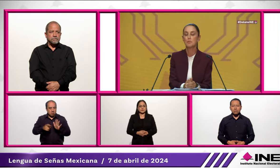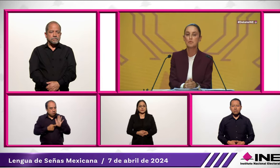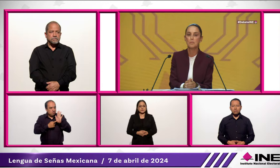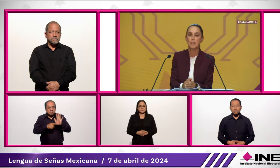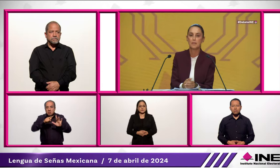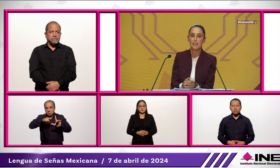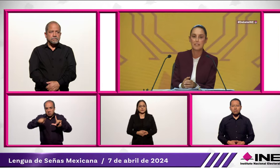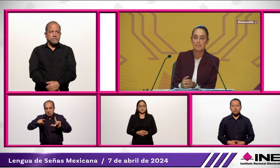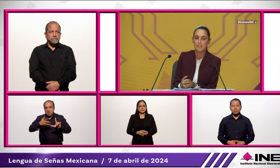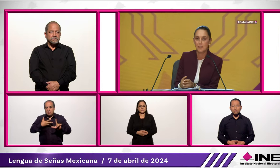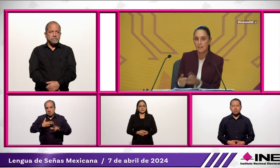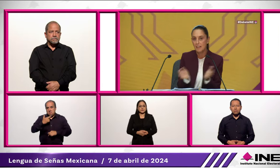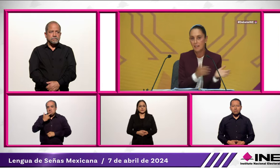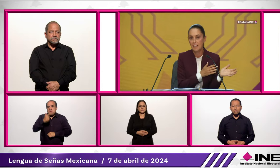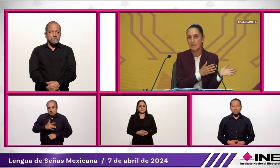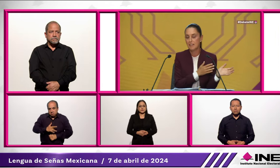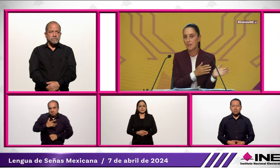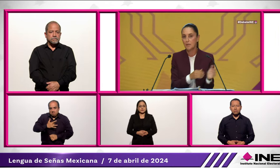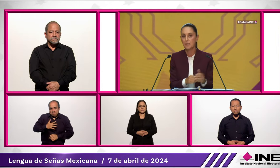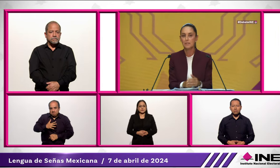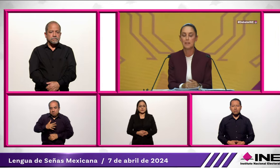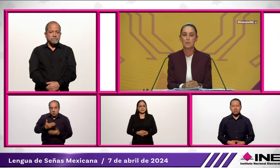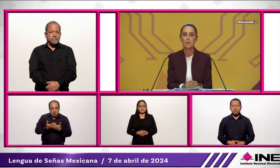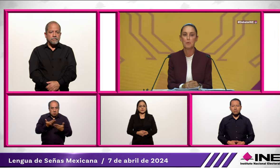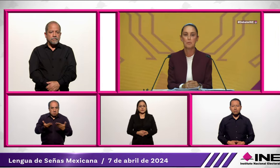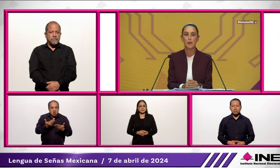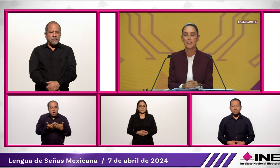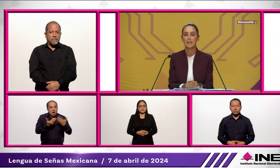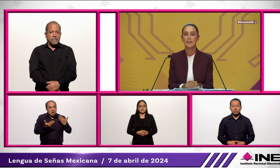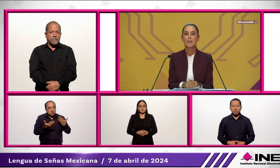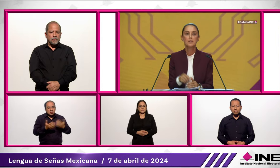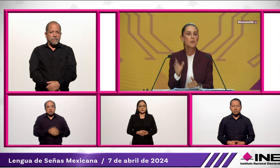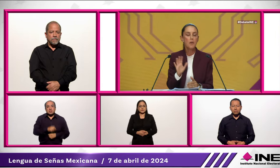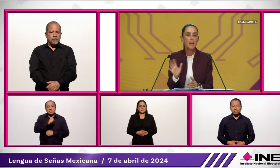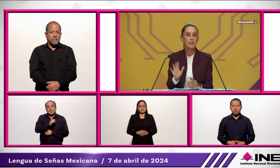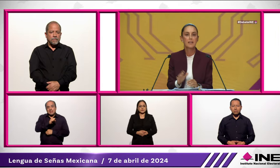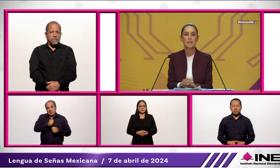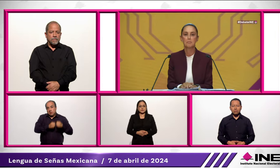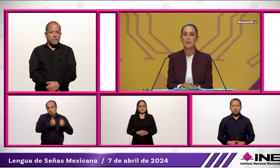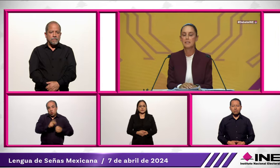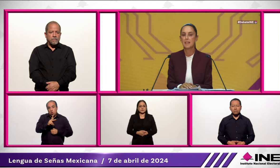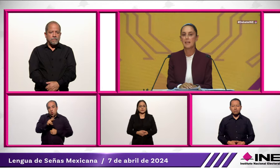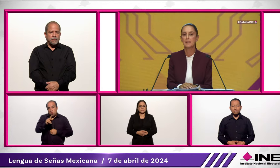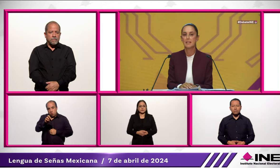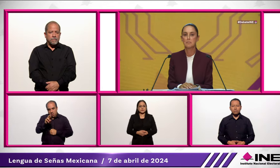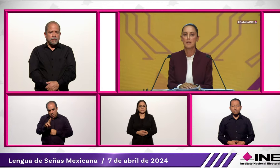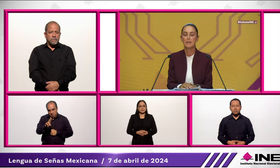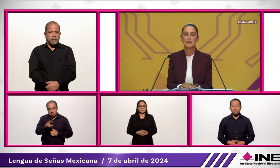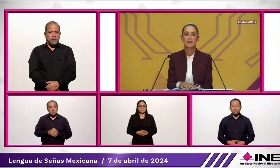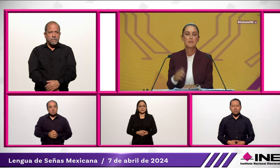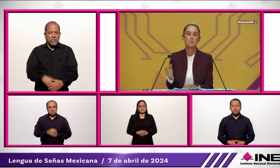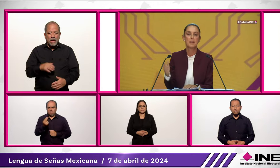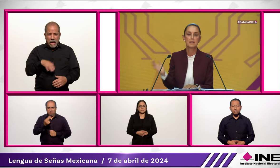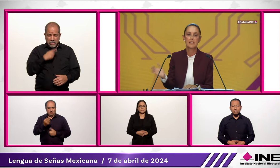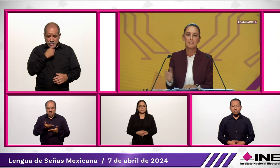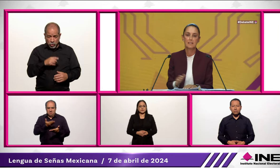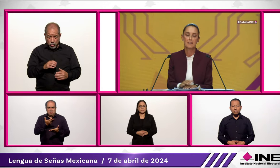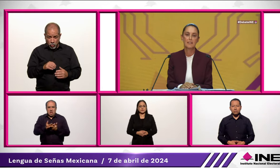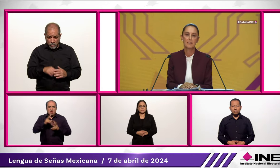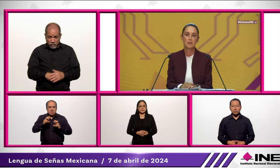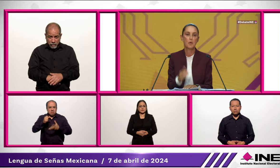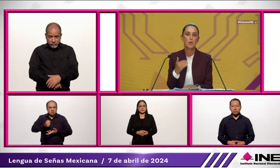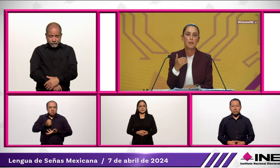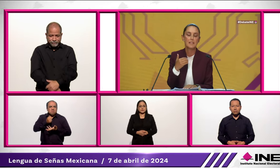que tiene mucho mayor satisfacción que el anterior Seguro Popular. No hay que plantear el tema de